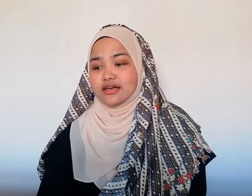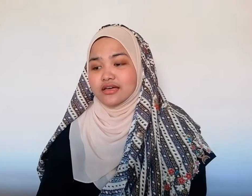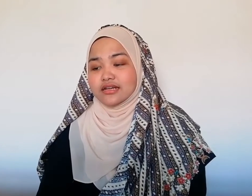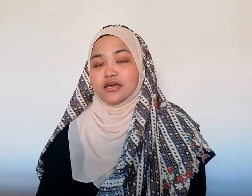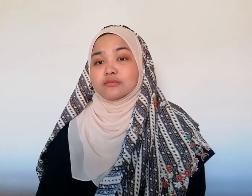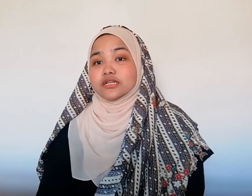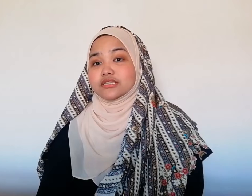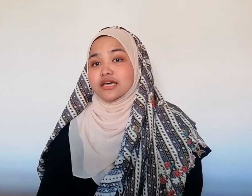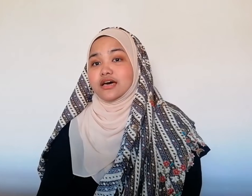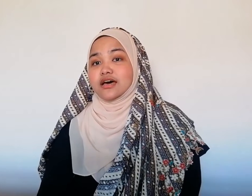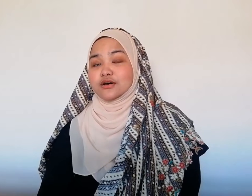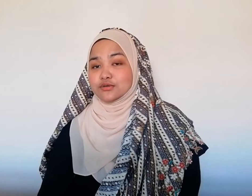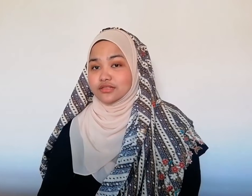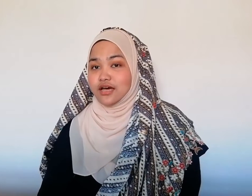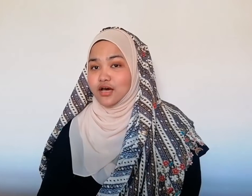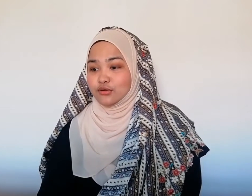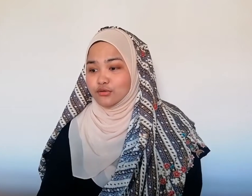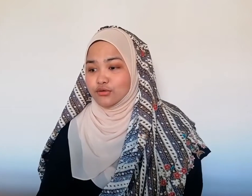kejayaan.